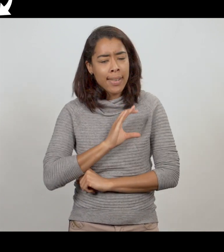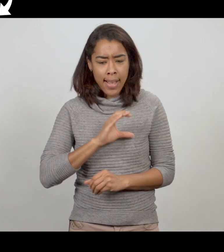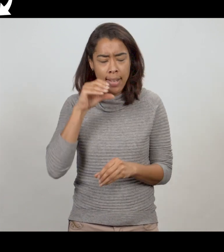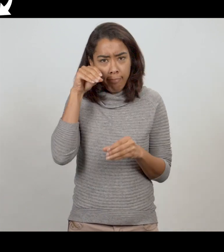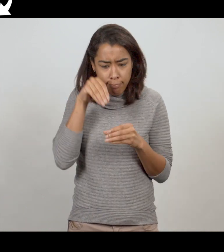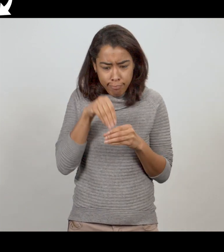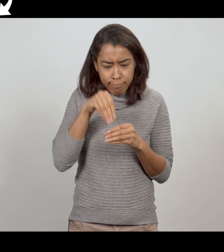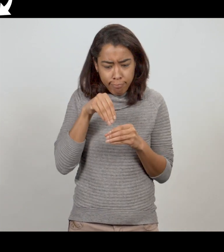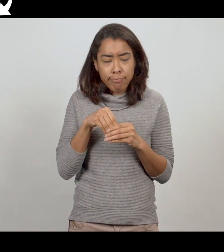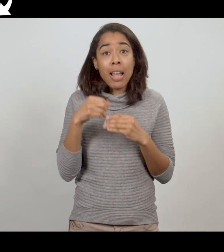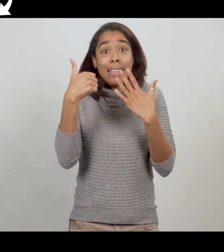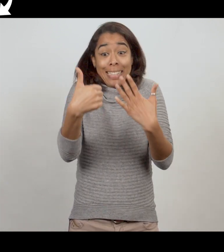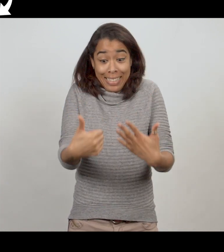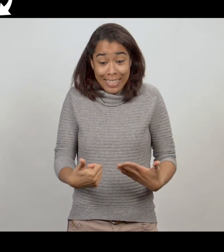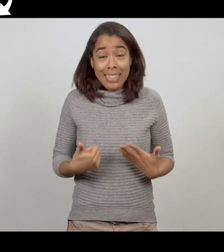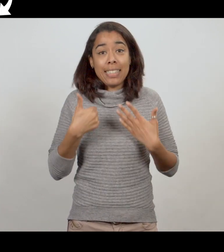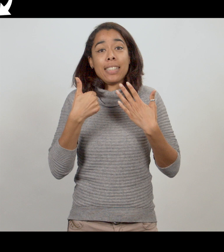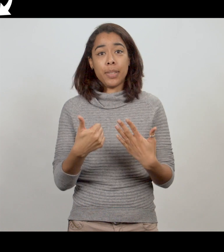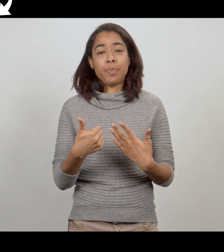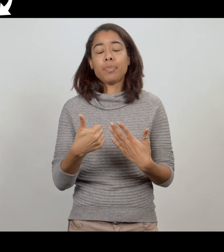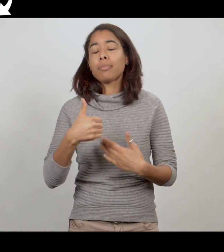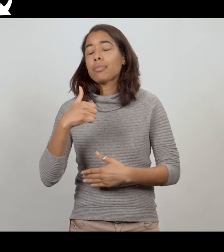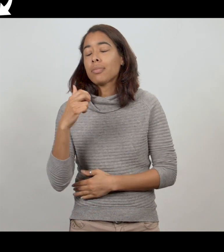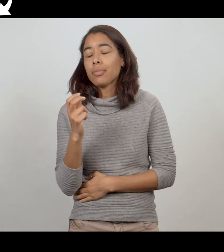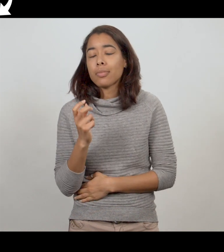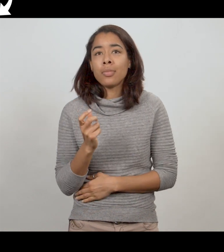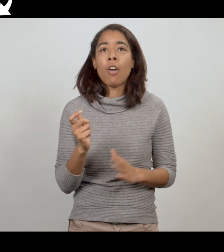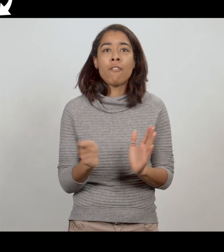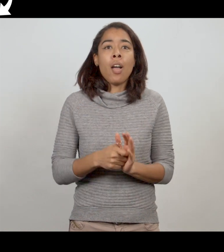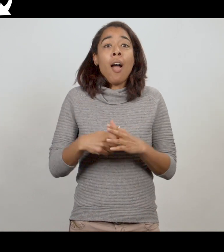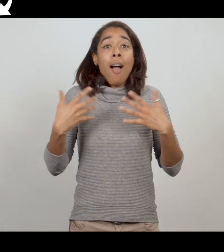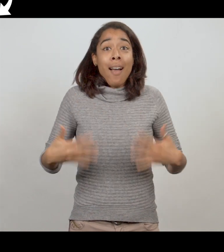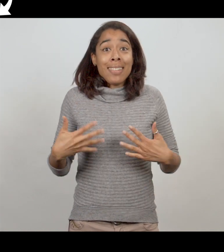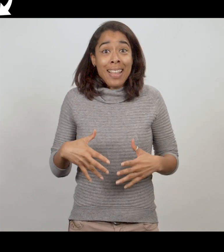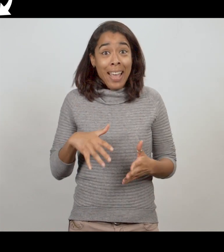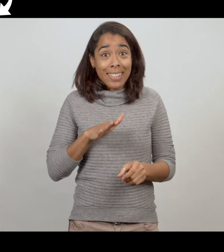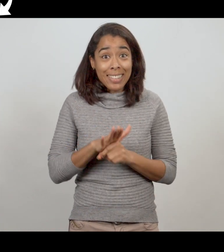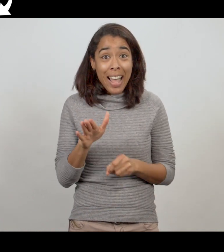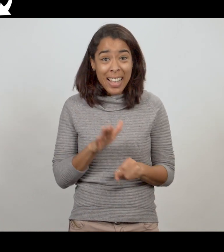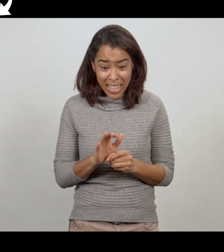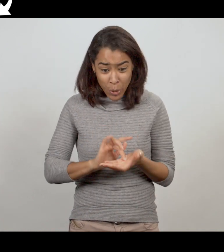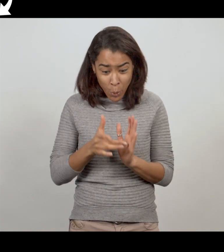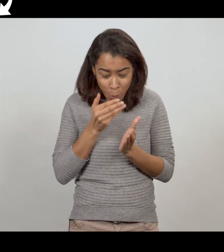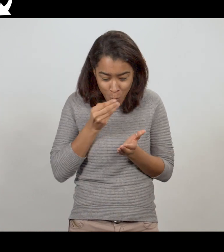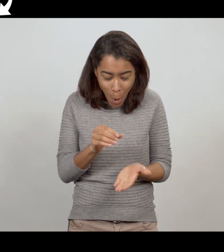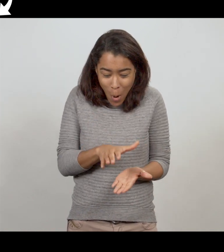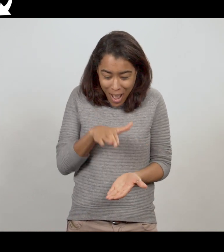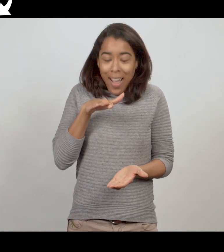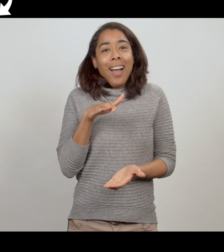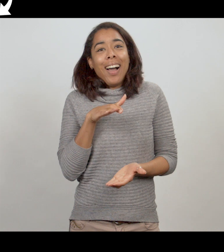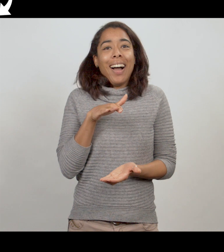de côté pendant 6 ans. Enfin, un beau jour, elle a la somme